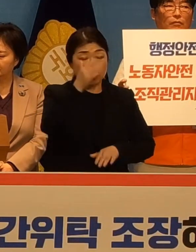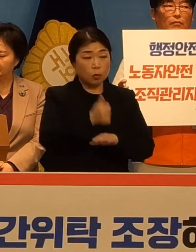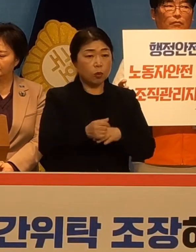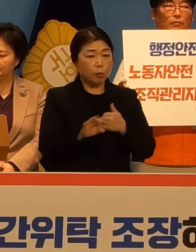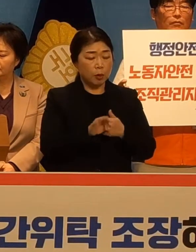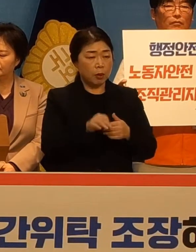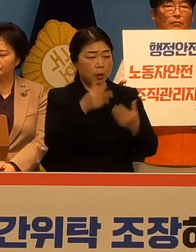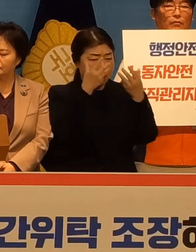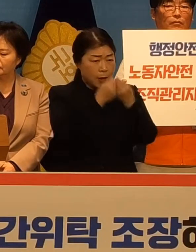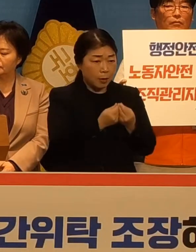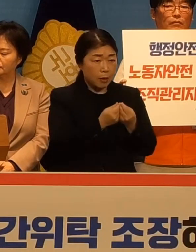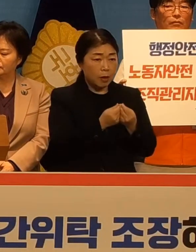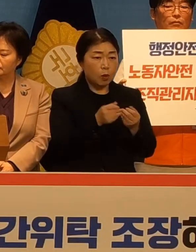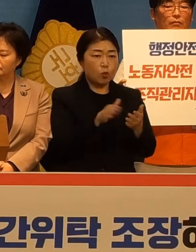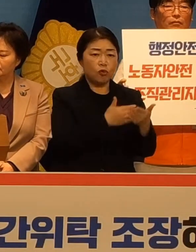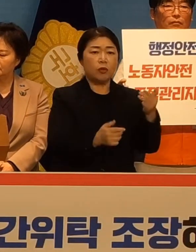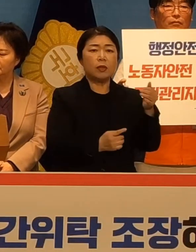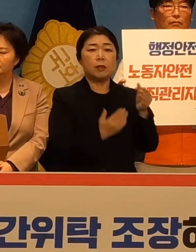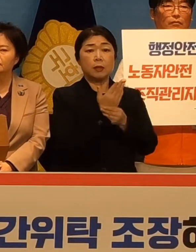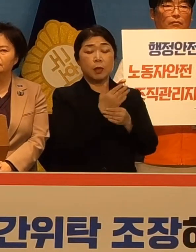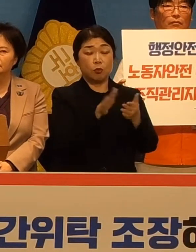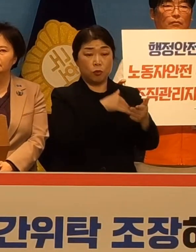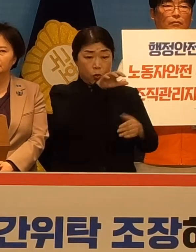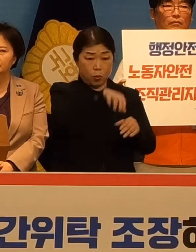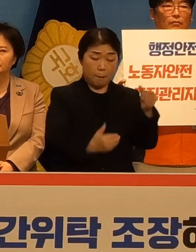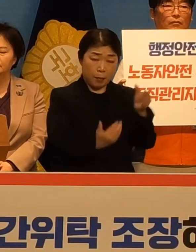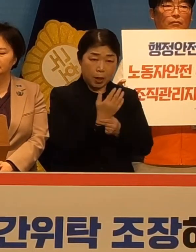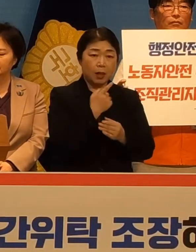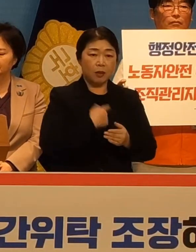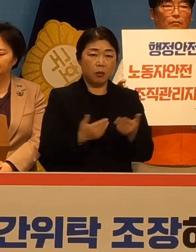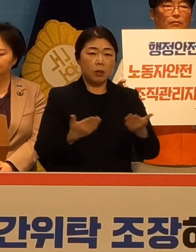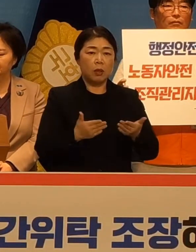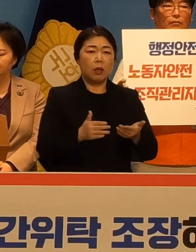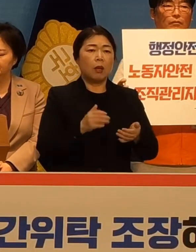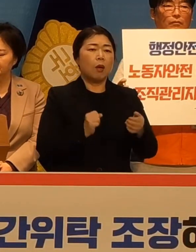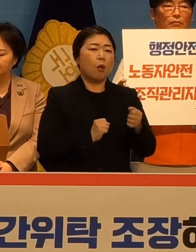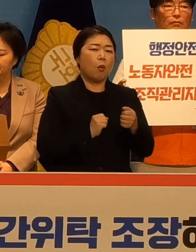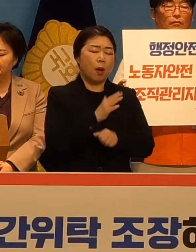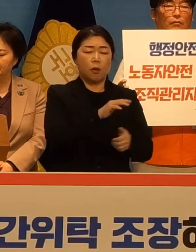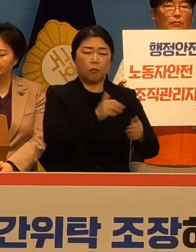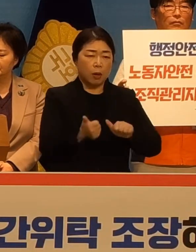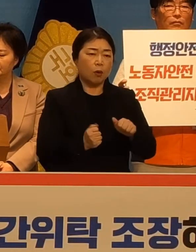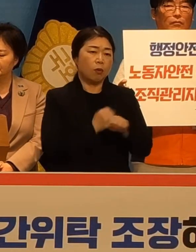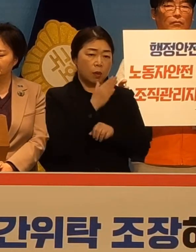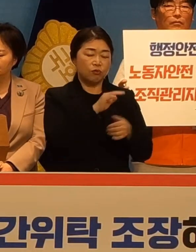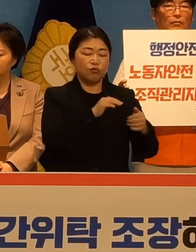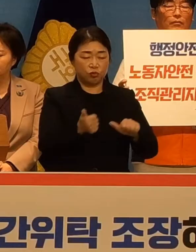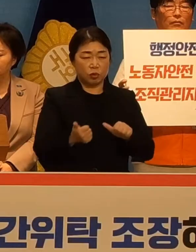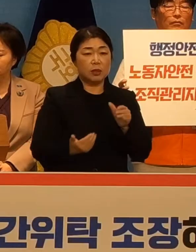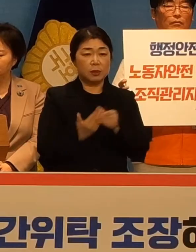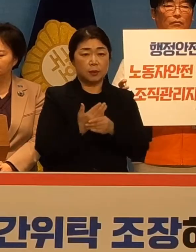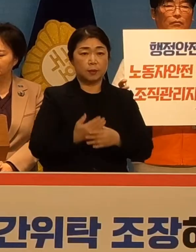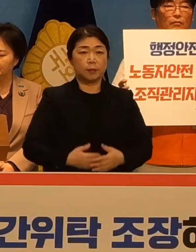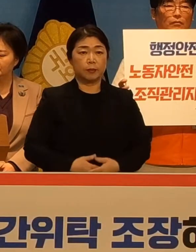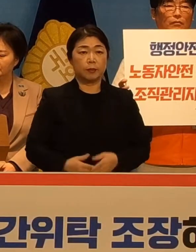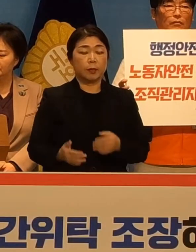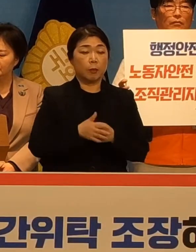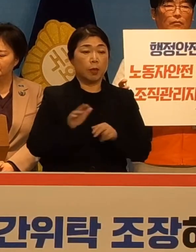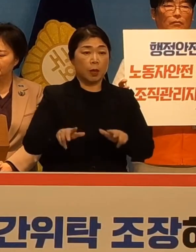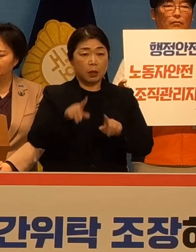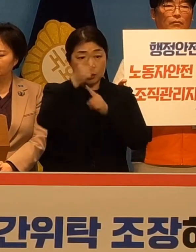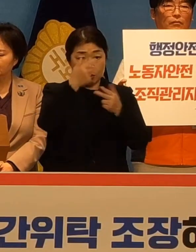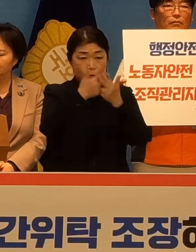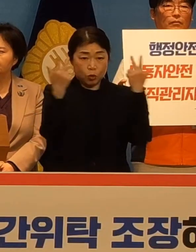동두천시의 환경미화원의 과로사까지 초래하는 상황이 되었다. 이에 공공연대 노동조합은 이재명